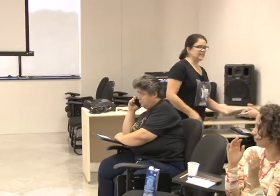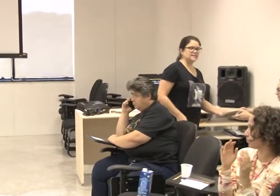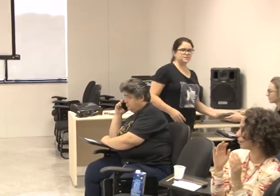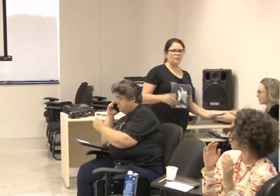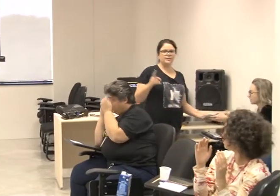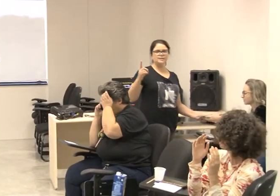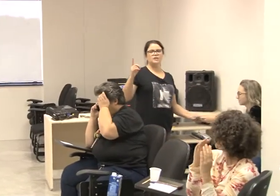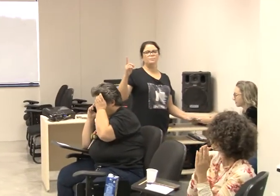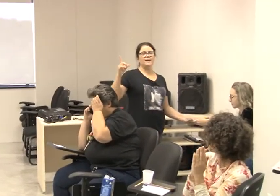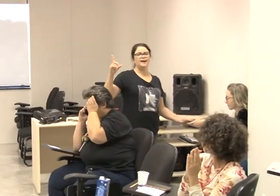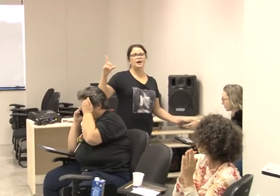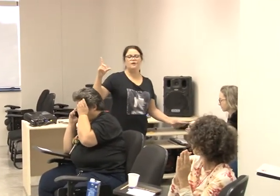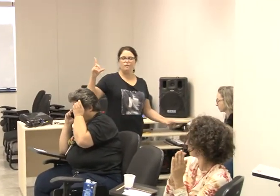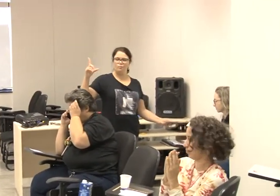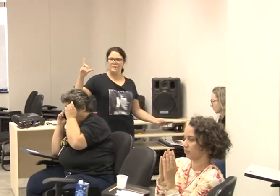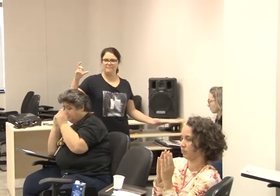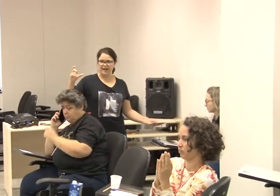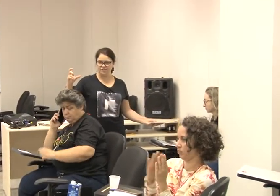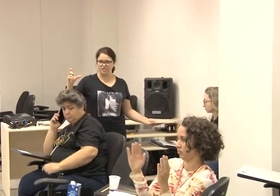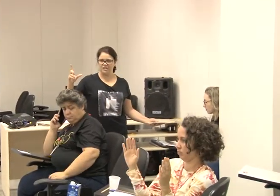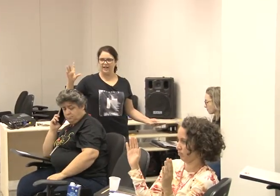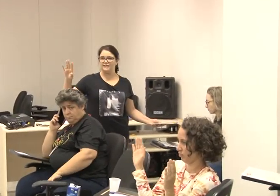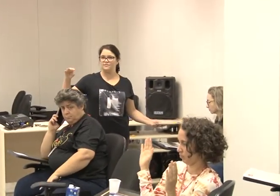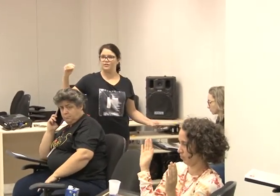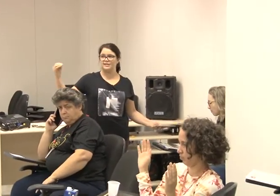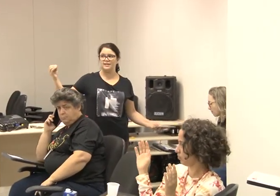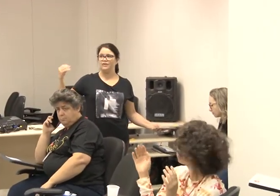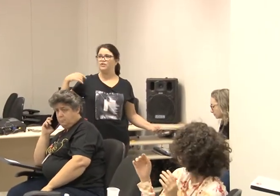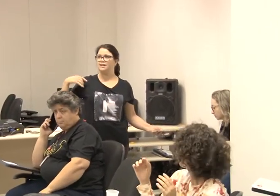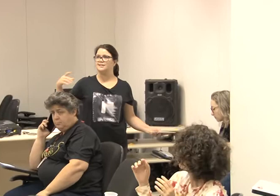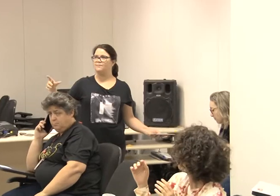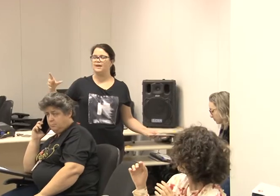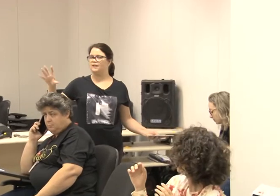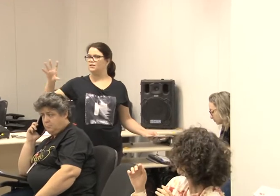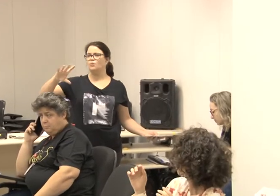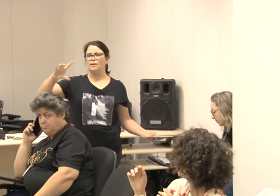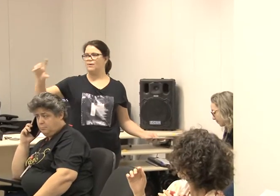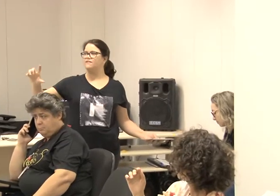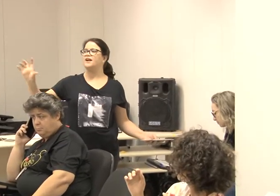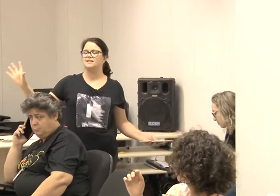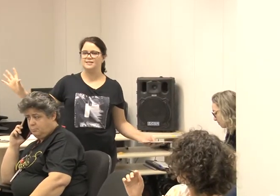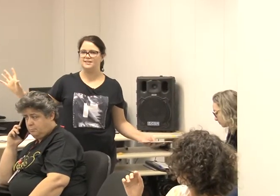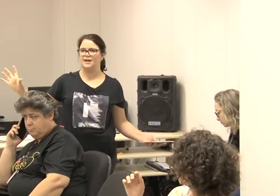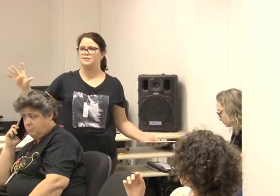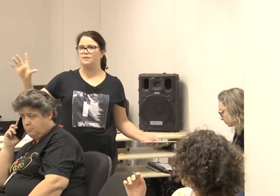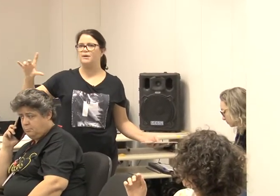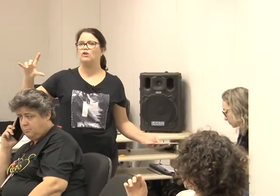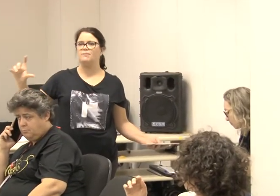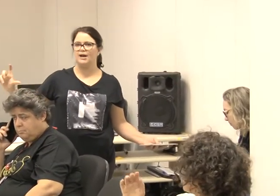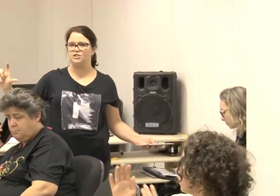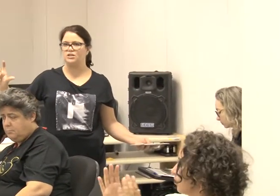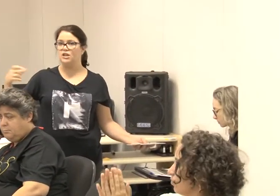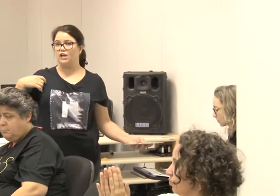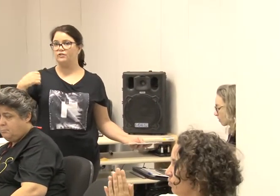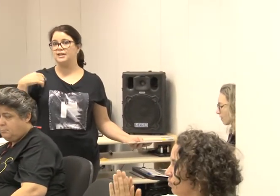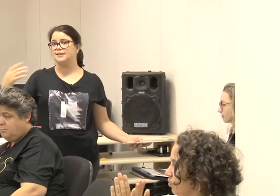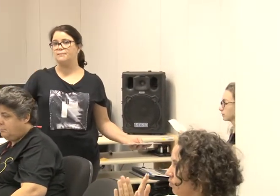Vocês podem tanto pegar uma imagem, aí vocês vão descrever, eu vou ter que saber, não é uma frase nesse caso, quem pegou a imagem. Eu vou ter que saber o que